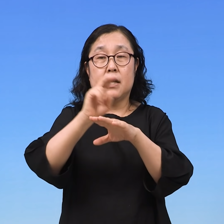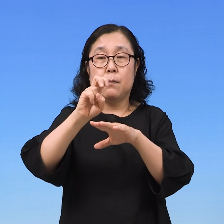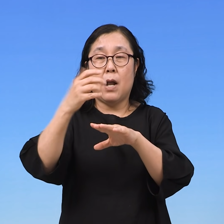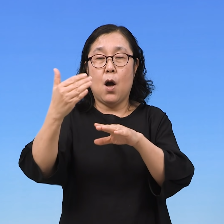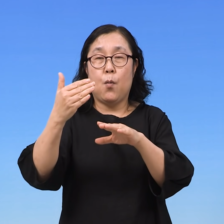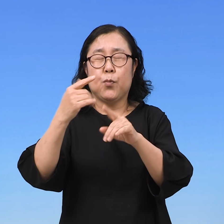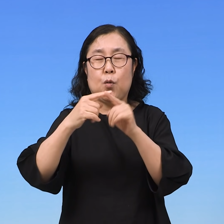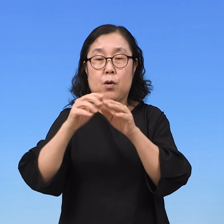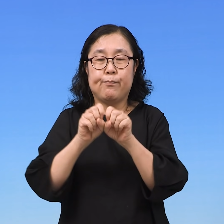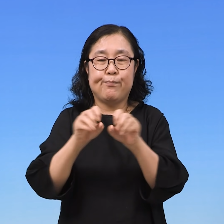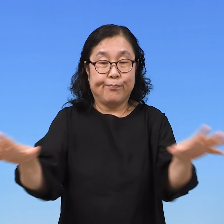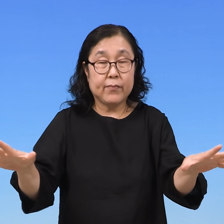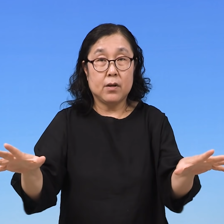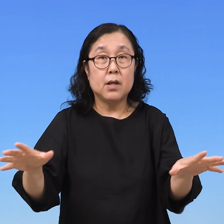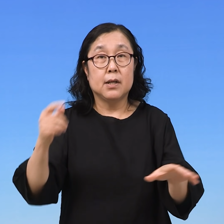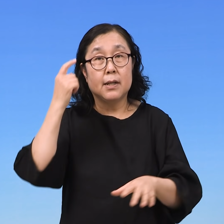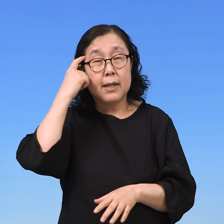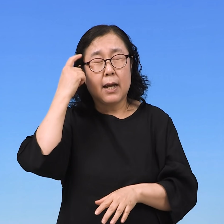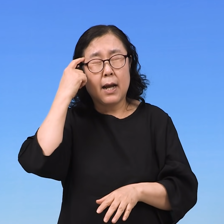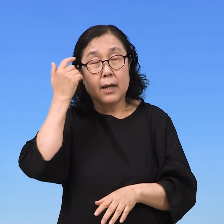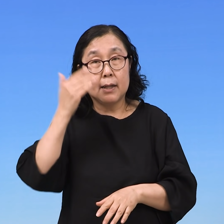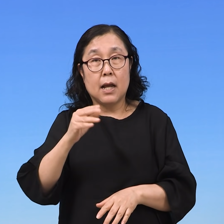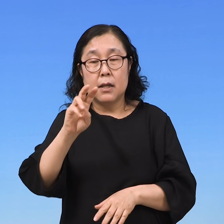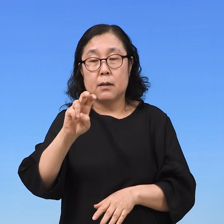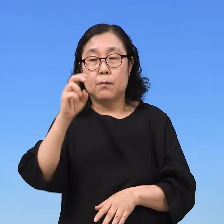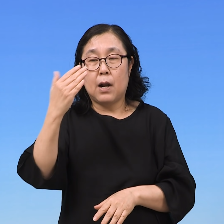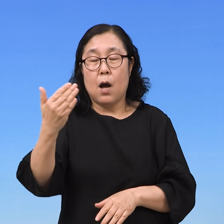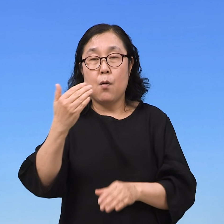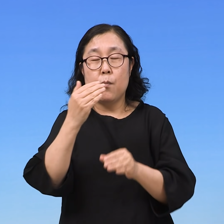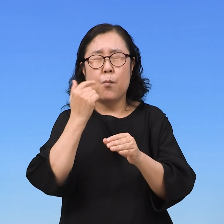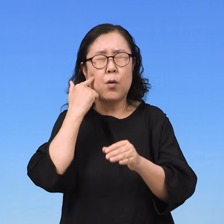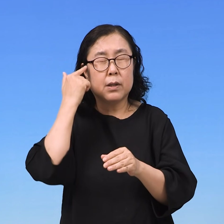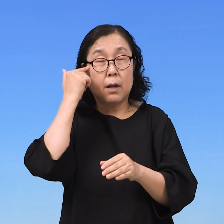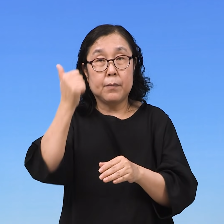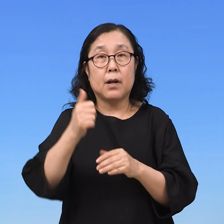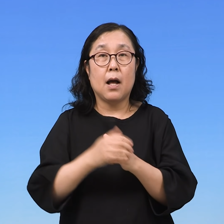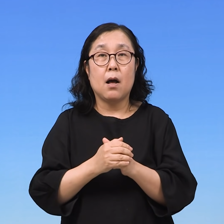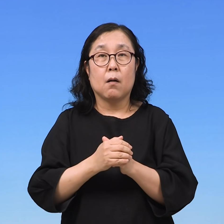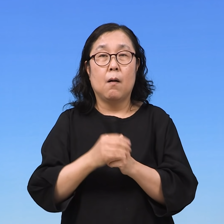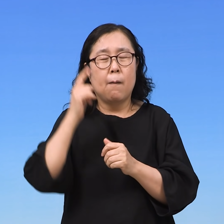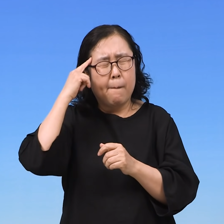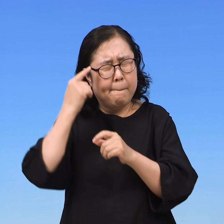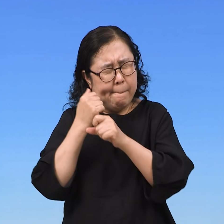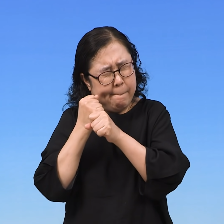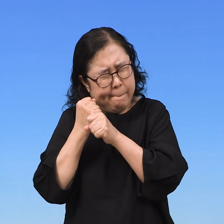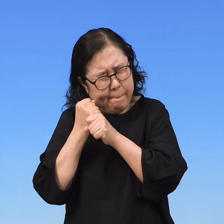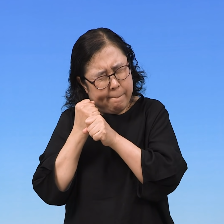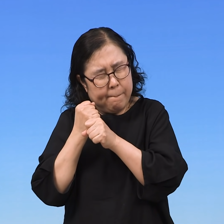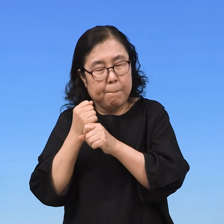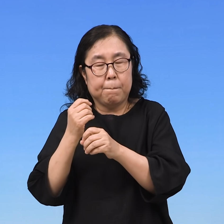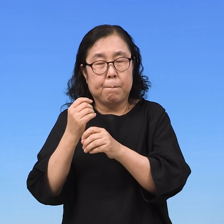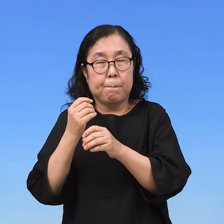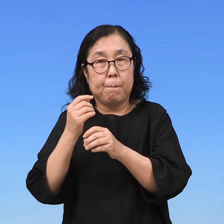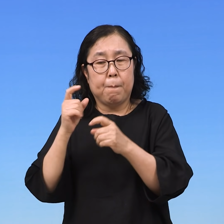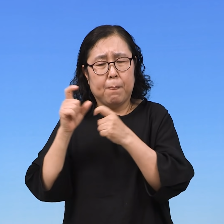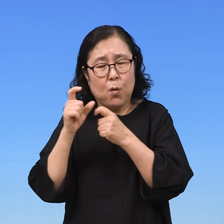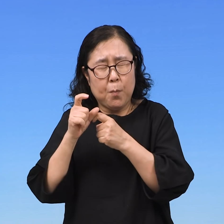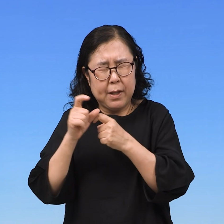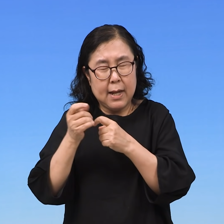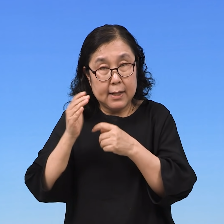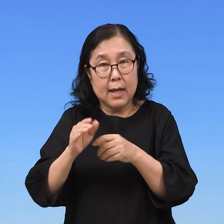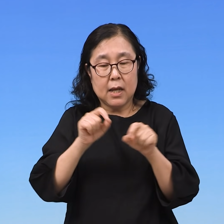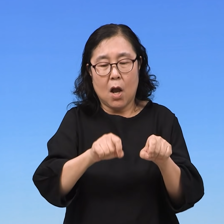말에 29 교회로 나누기로 했는데 이제 우리 29 목사님들하고 같이 심사숙고하면서 연기하기로